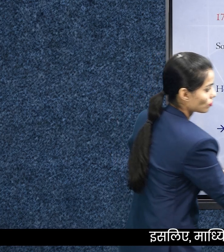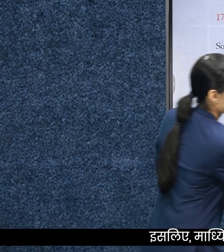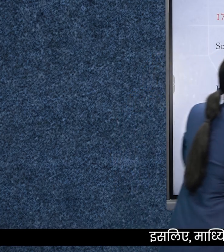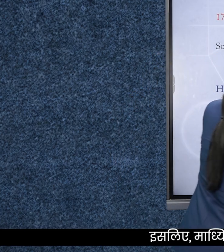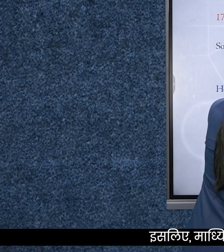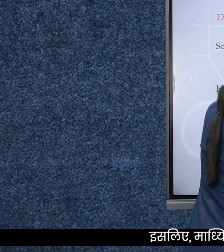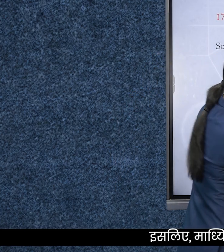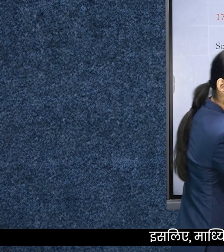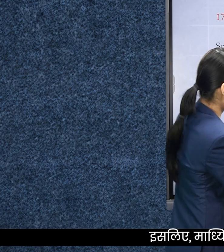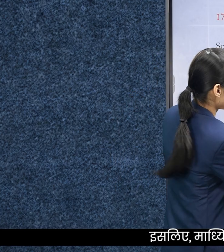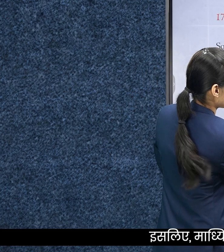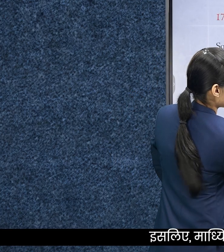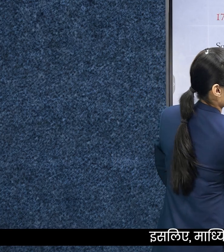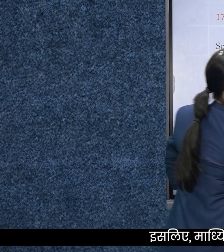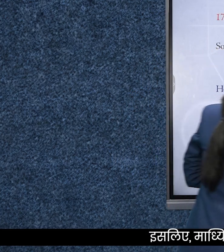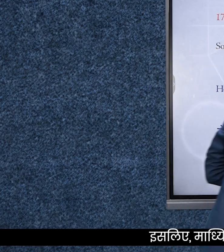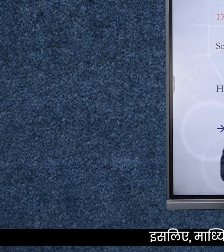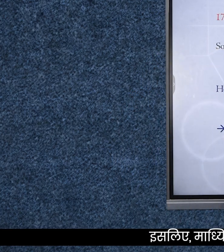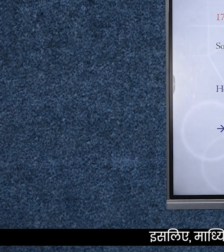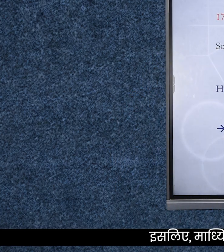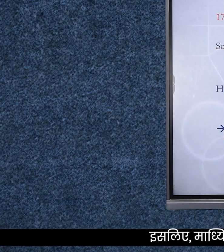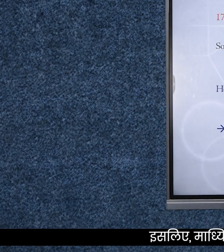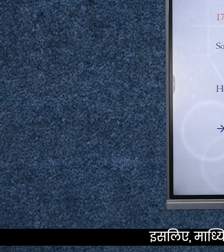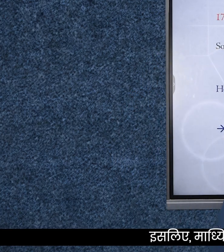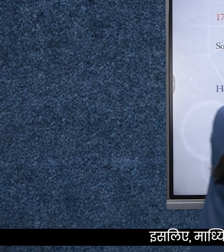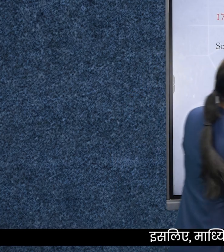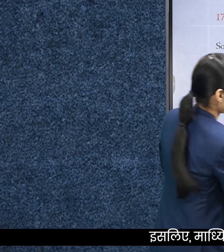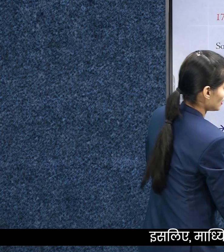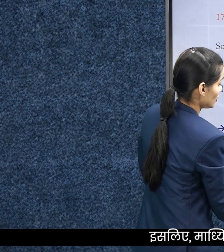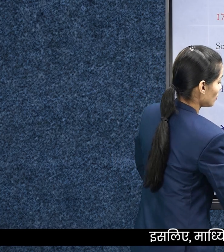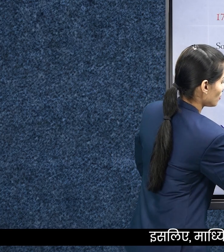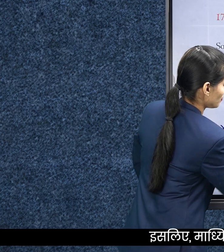इसलिए माध्यिक 8वें और 9वें पद के मानों का माध्य है।